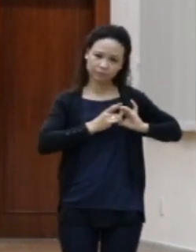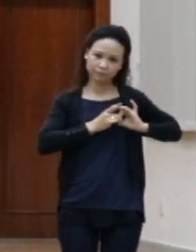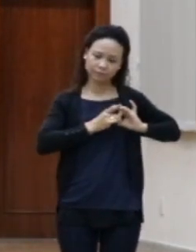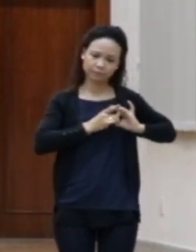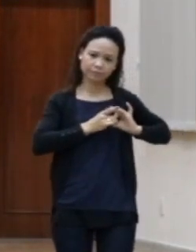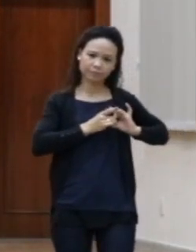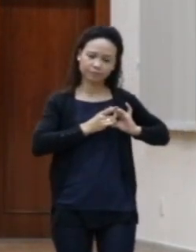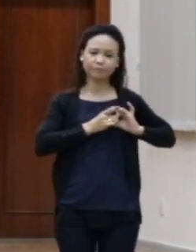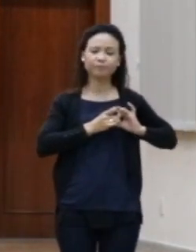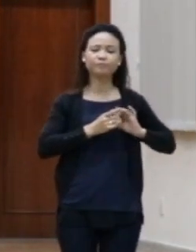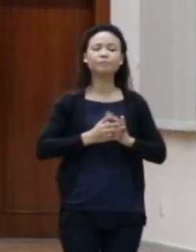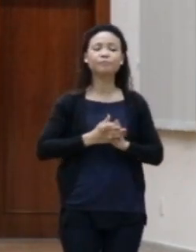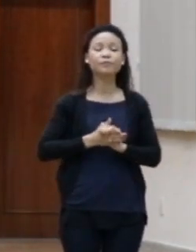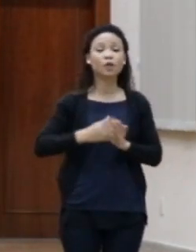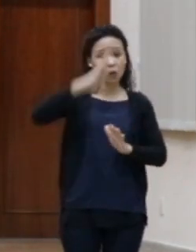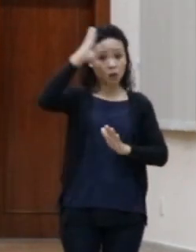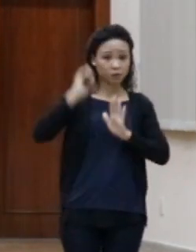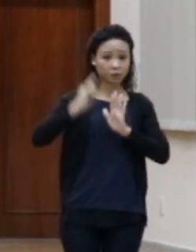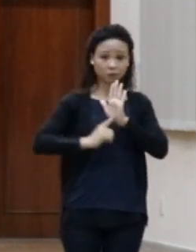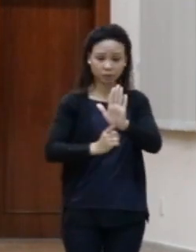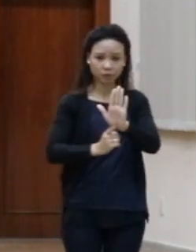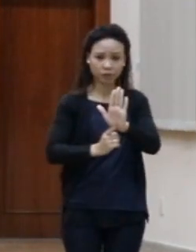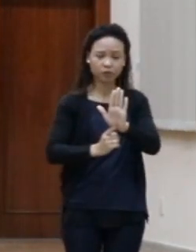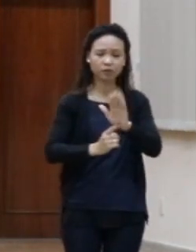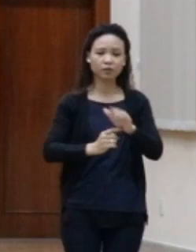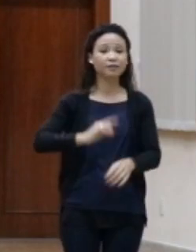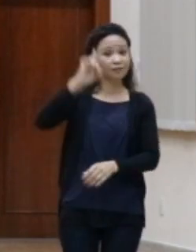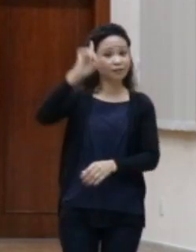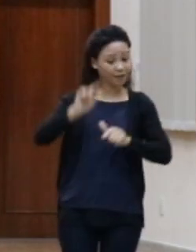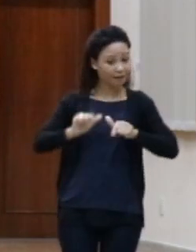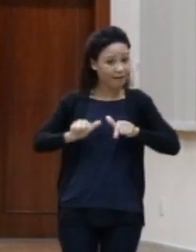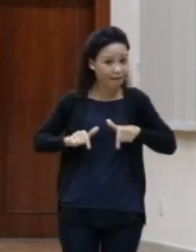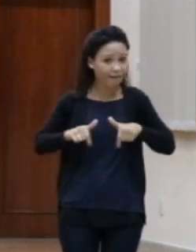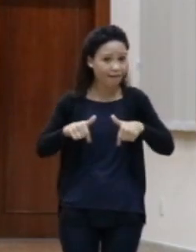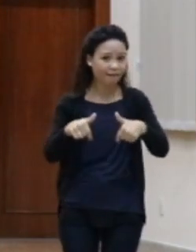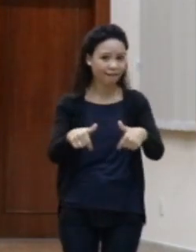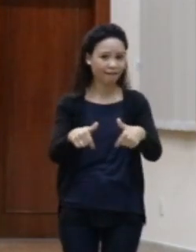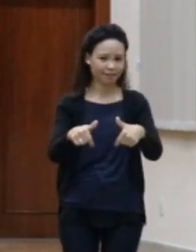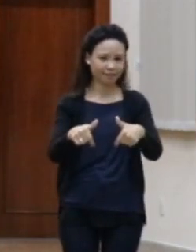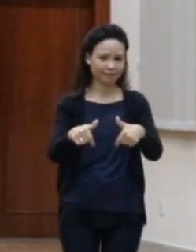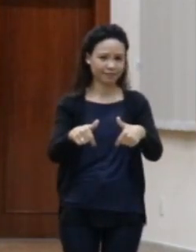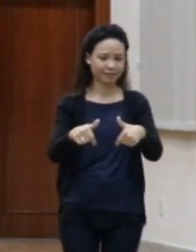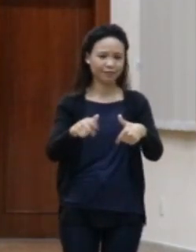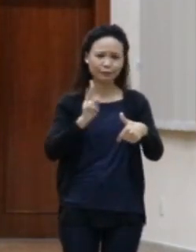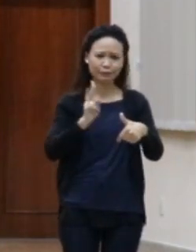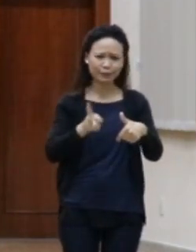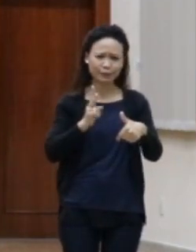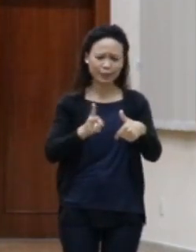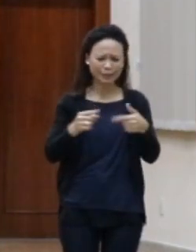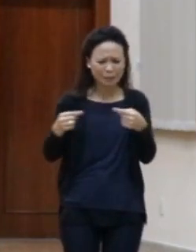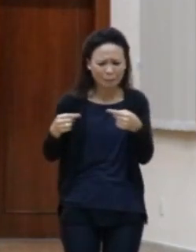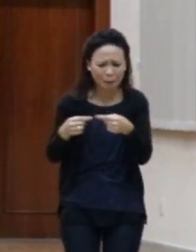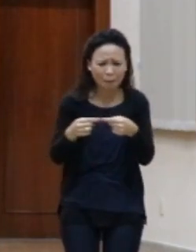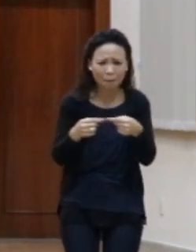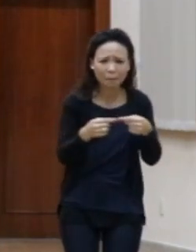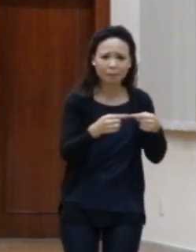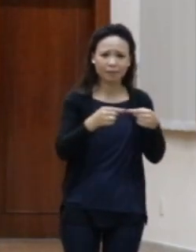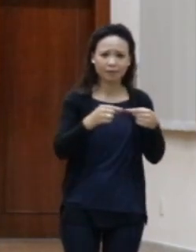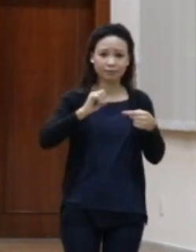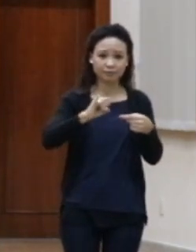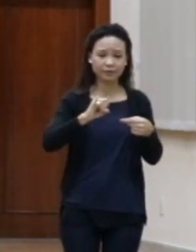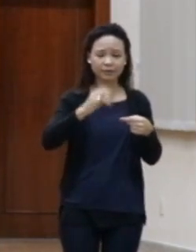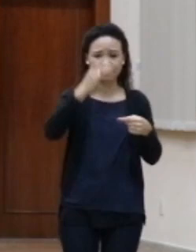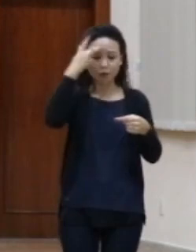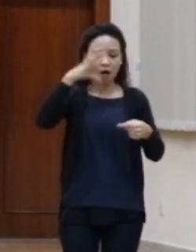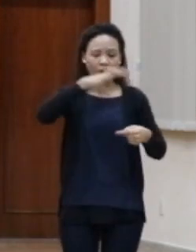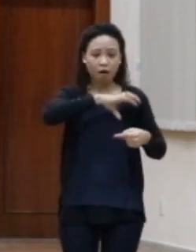28, sabemos que Deus age em todas as coisas para o bem daqueles que o amam, dos